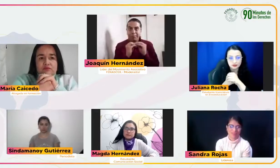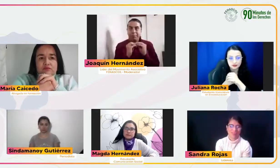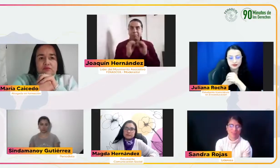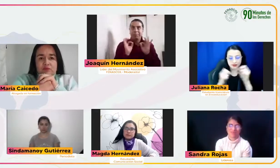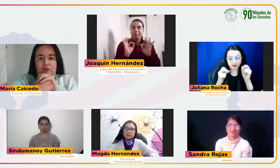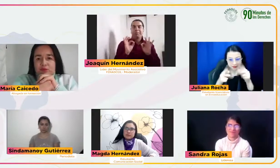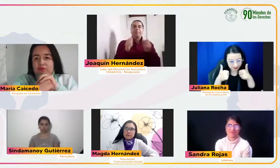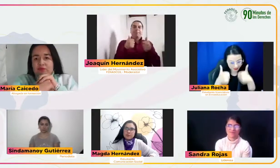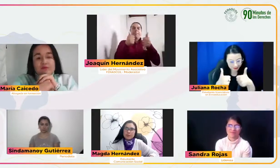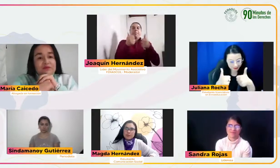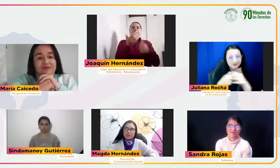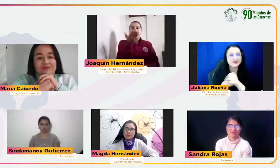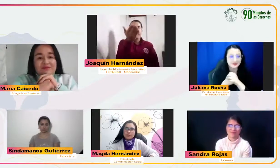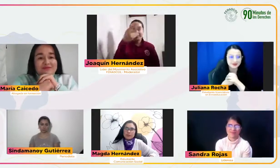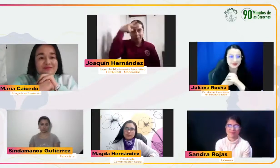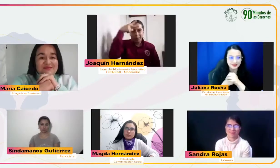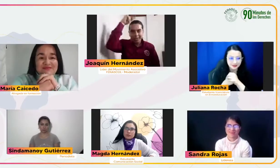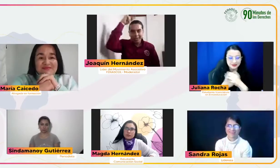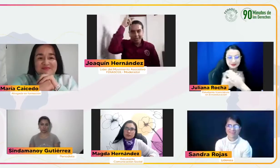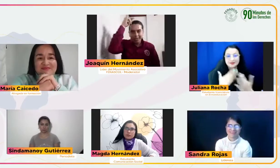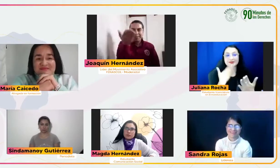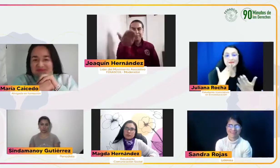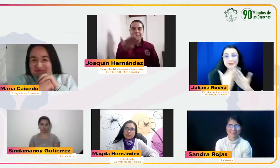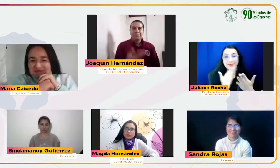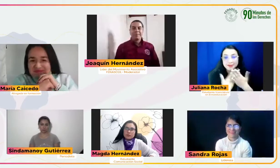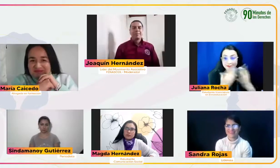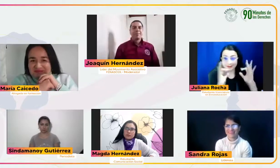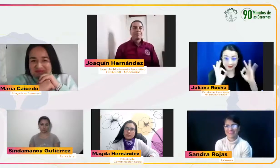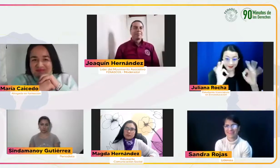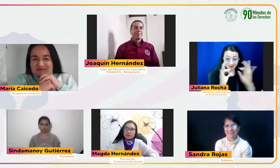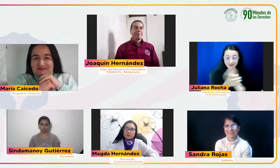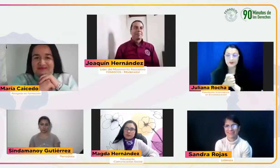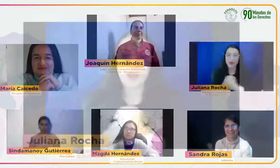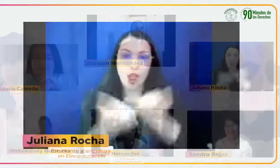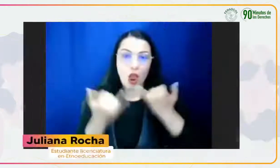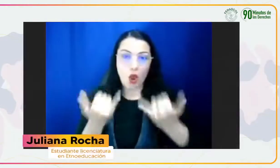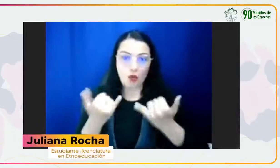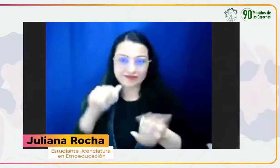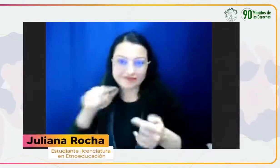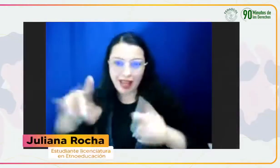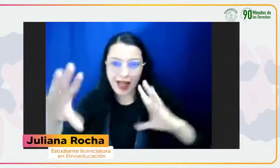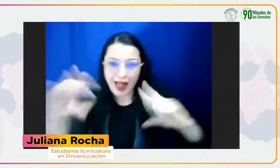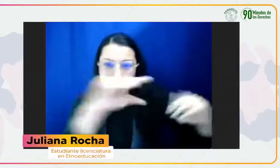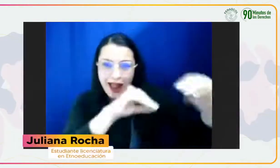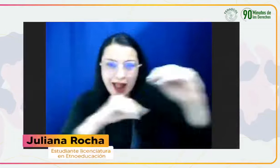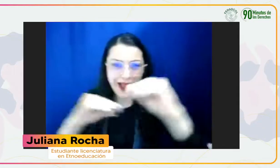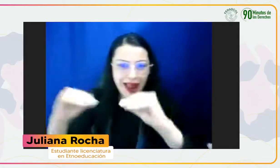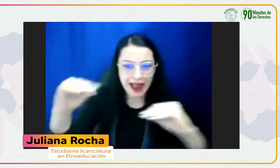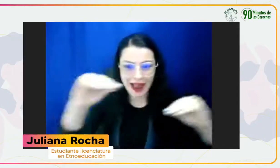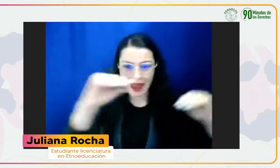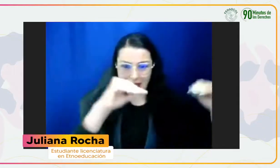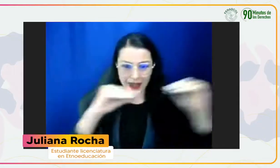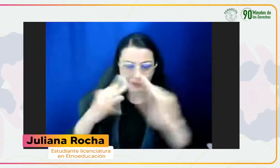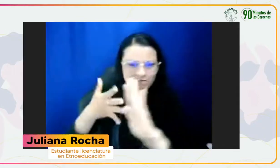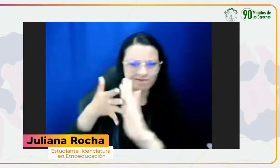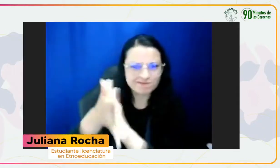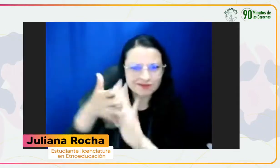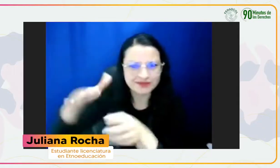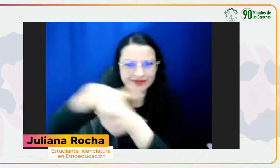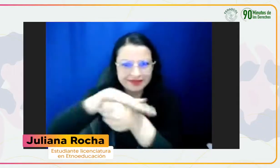para el debate. ¿Están de acuerdo? Muy bien, entonces vamos con la intervención de Juliana. Gracias. Bueno, de todo lo que se está hablando en